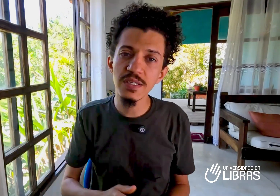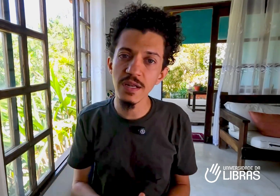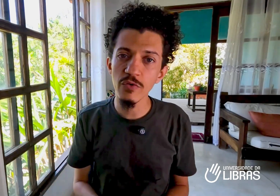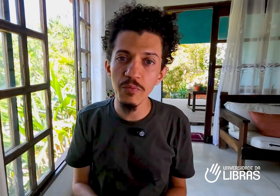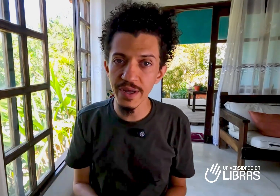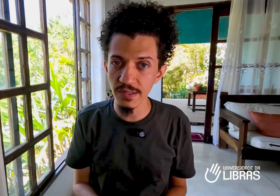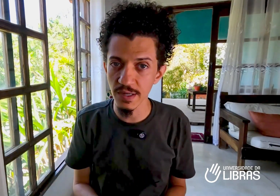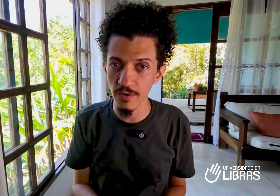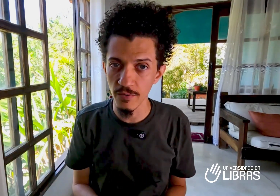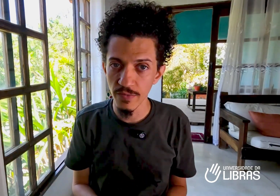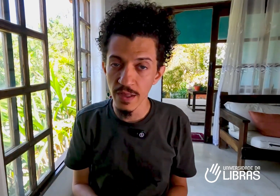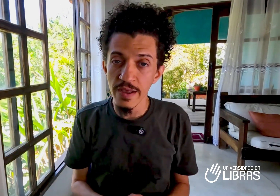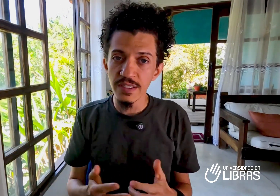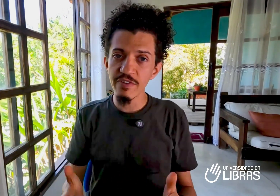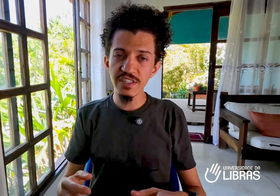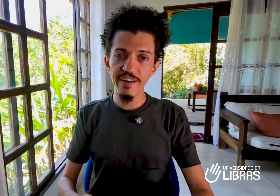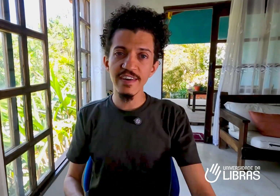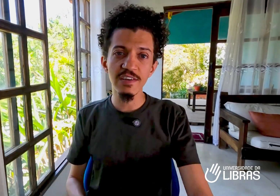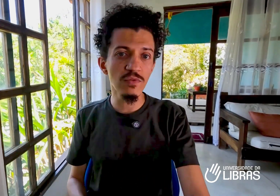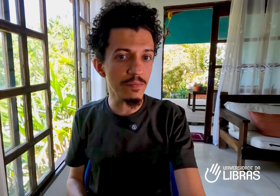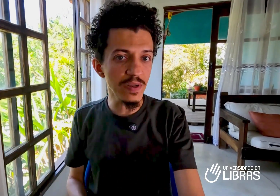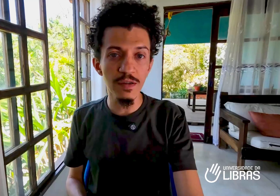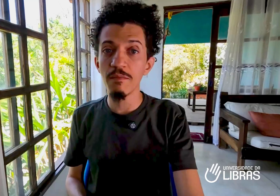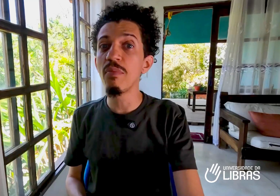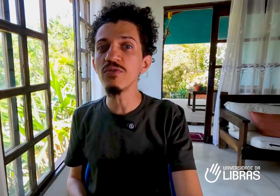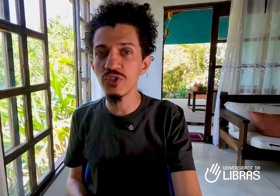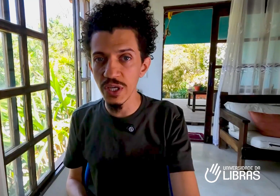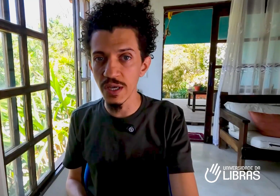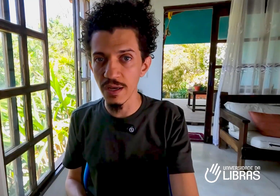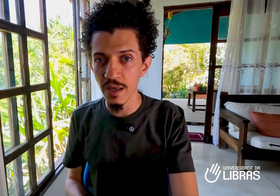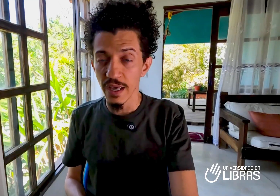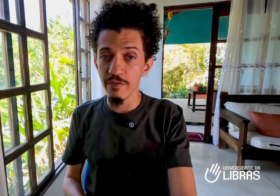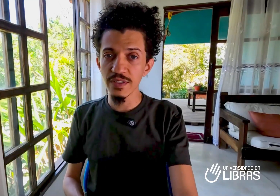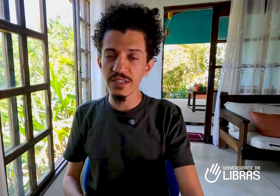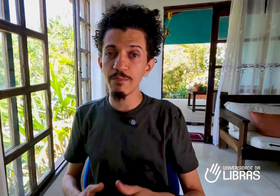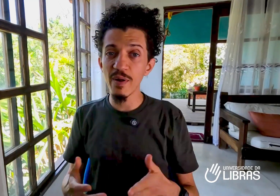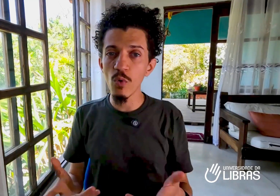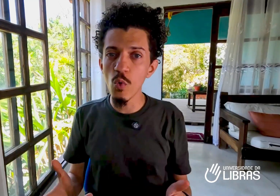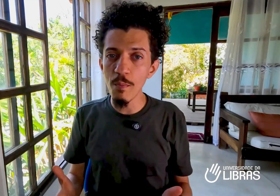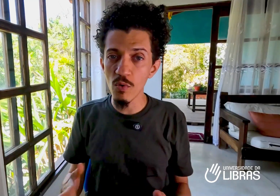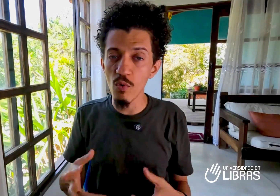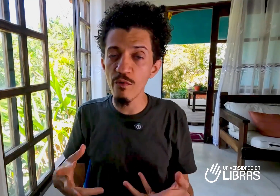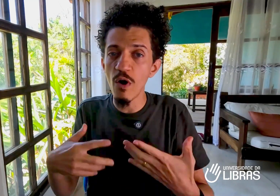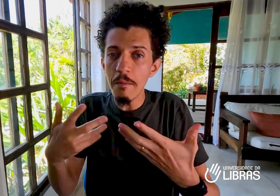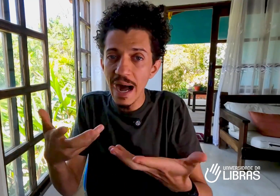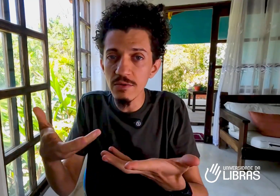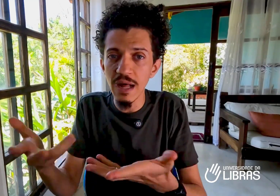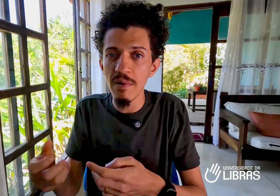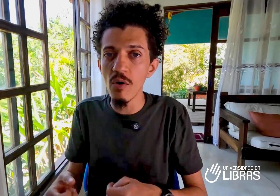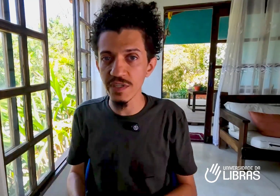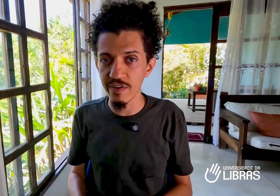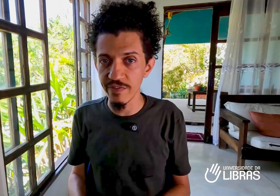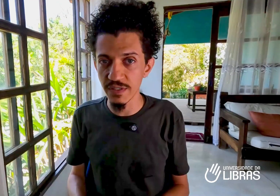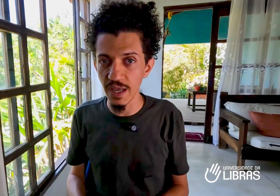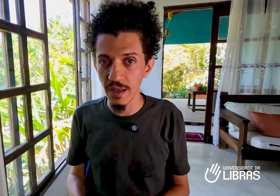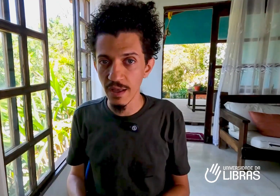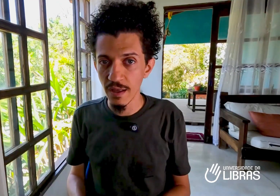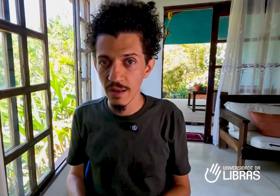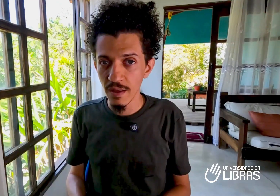na comunicação. Se você vai fazer um simples bom dia e você se preocupa com o formato da mão que você vai fazer,